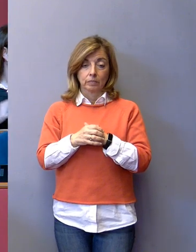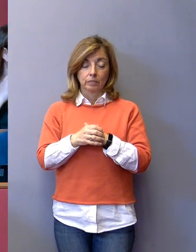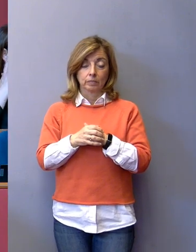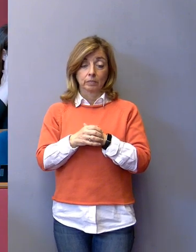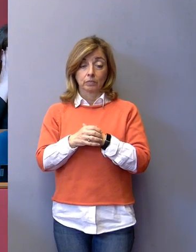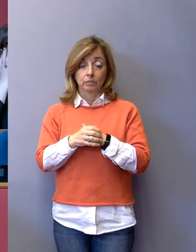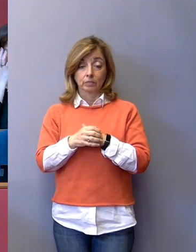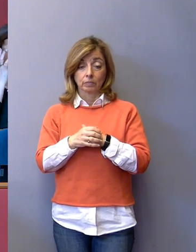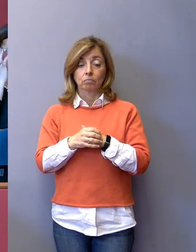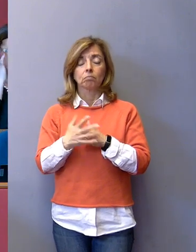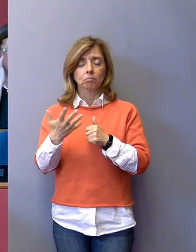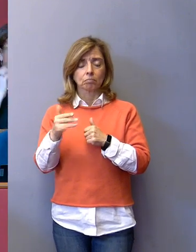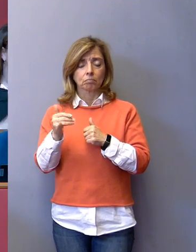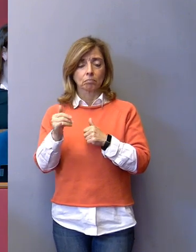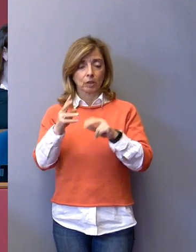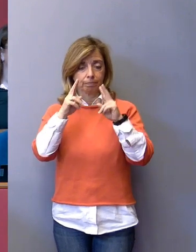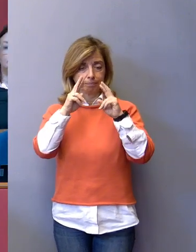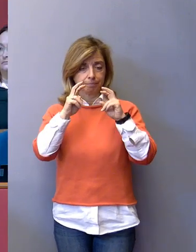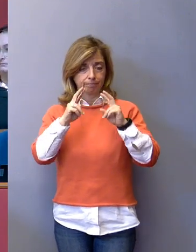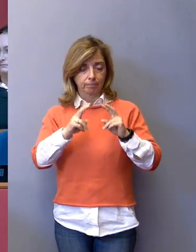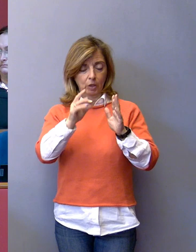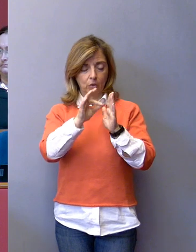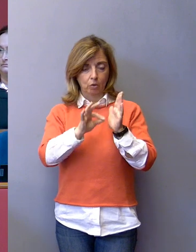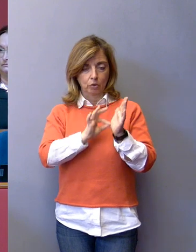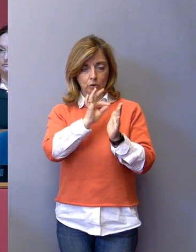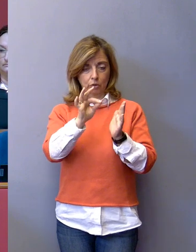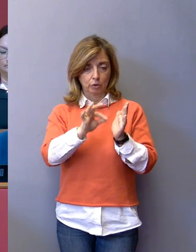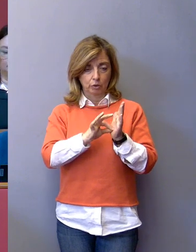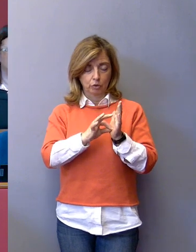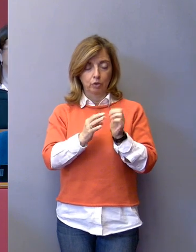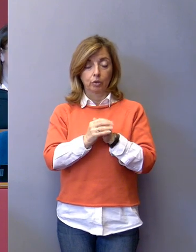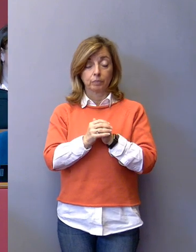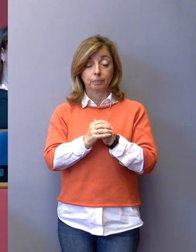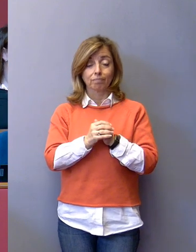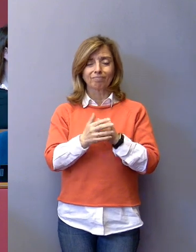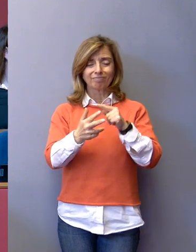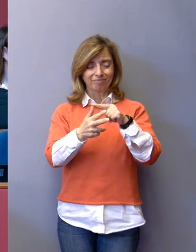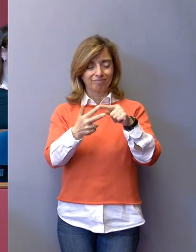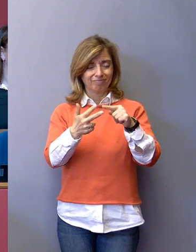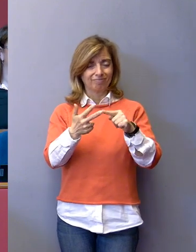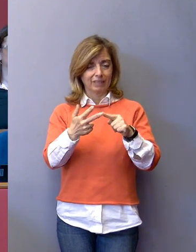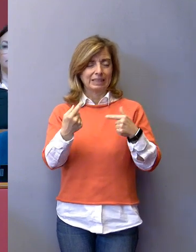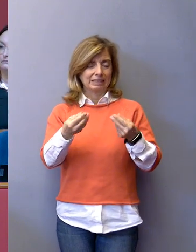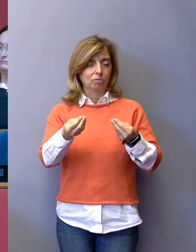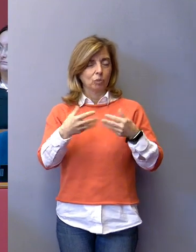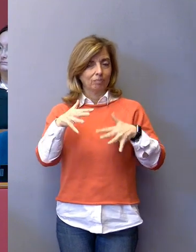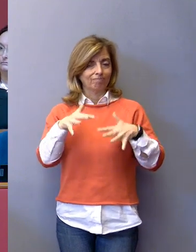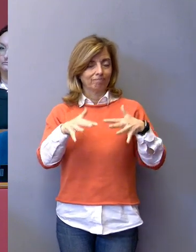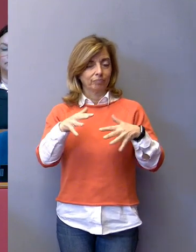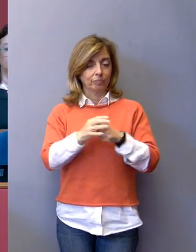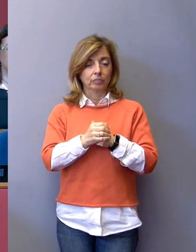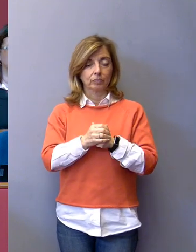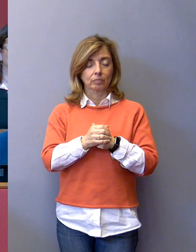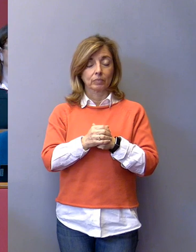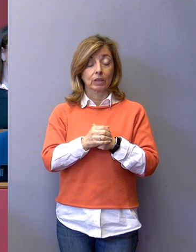Sì abbiamo esaminato un po' tutti gli ordini del giorno e questi hanno suscitato un po' di perplessità Allora il